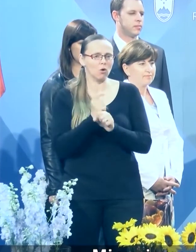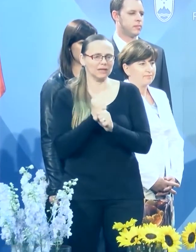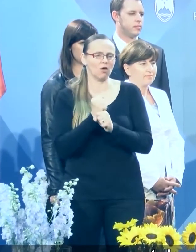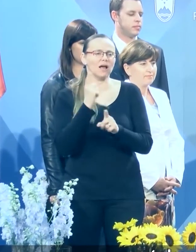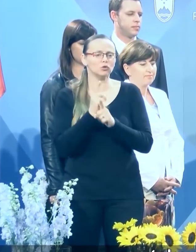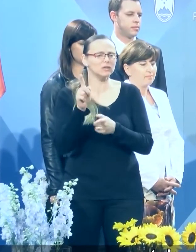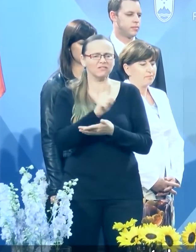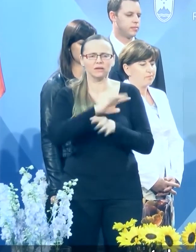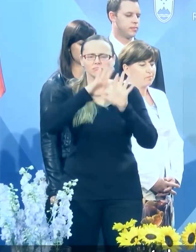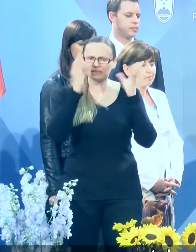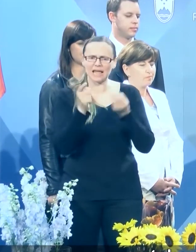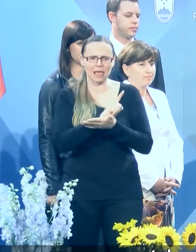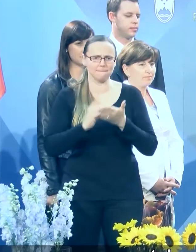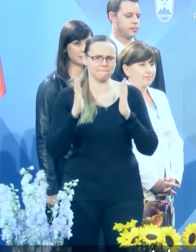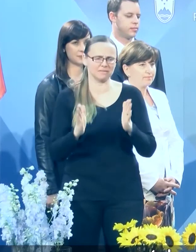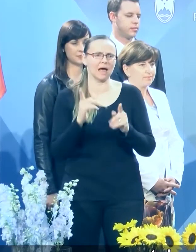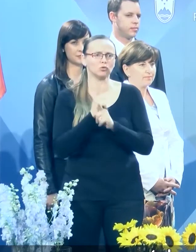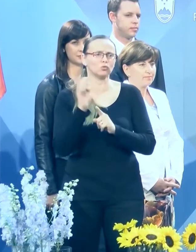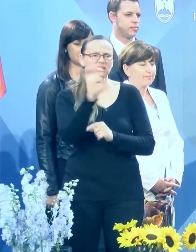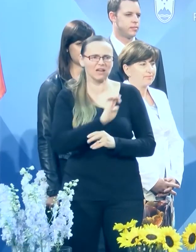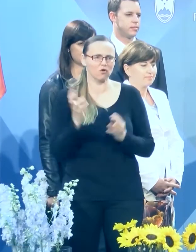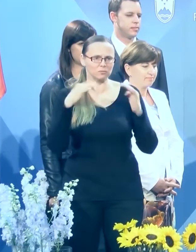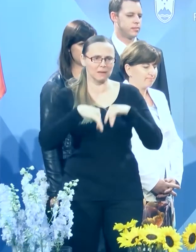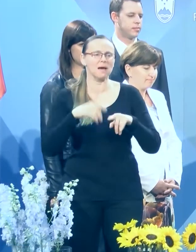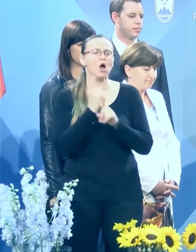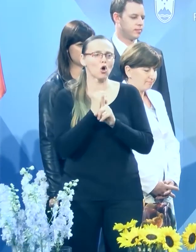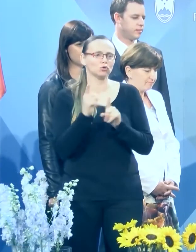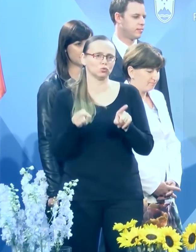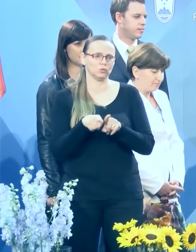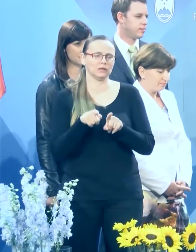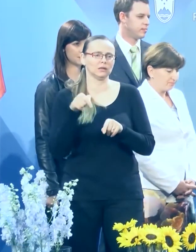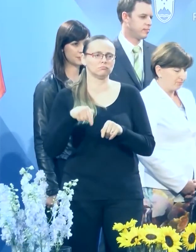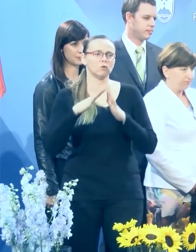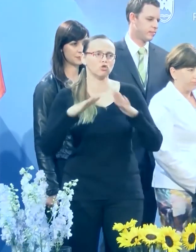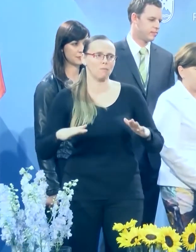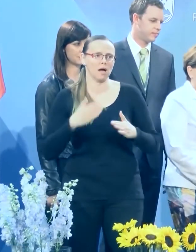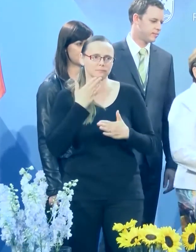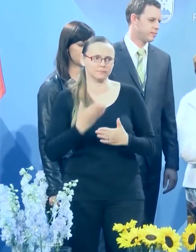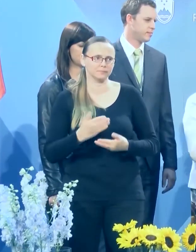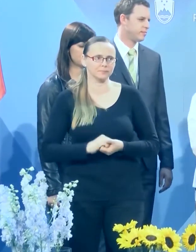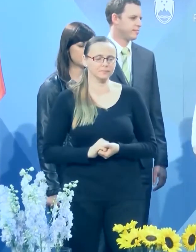celem mandatu, tako v Evropskem parlamentu, kakor tudi doma. Hvala lepa.